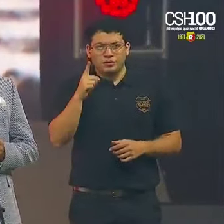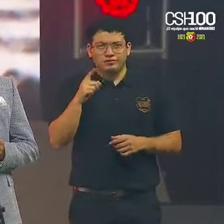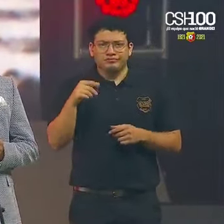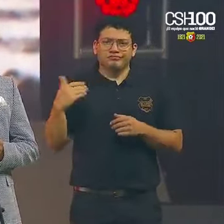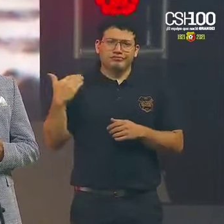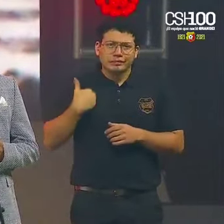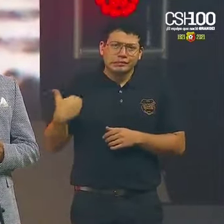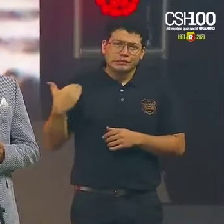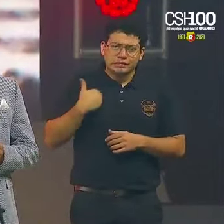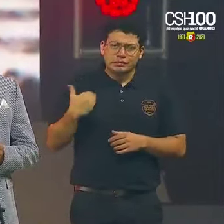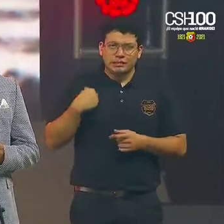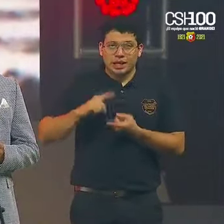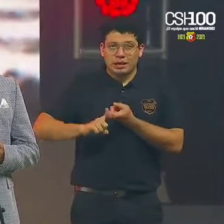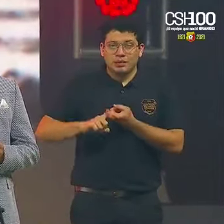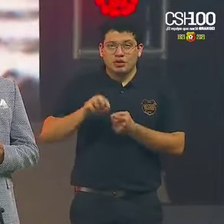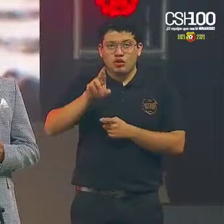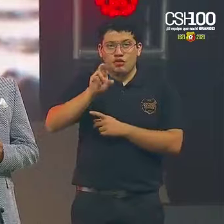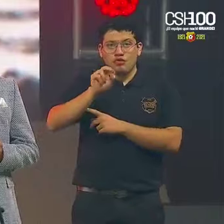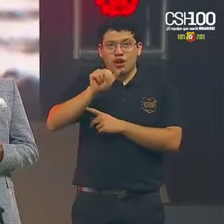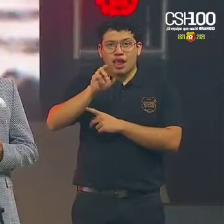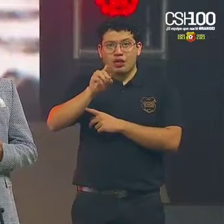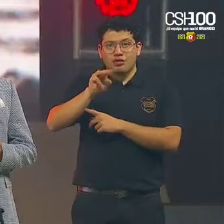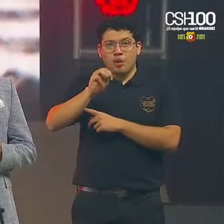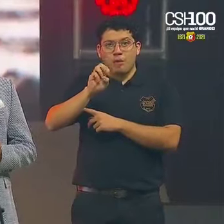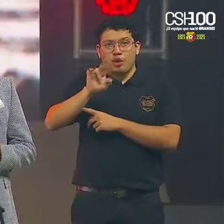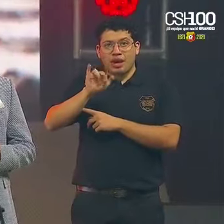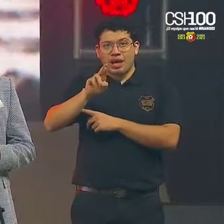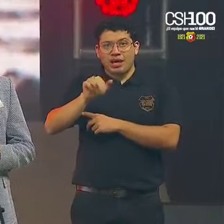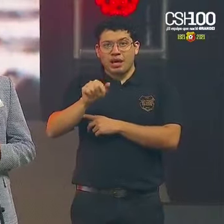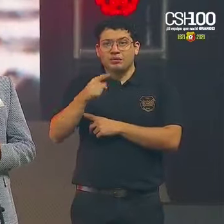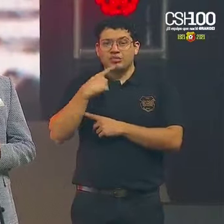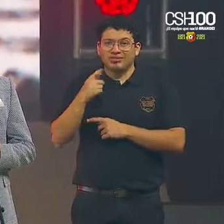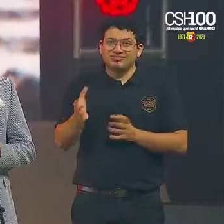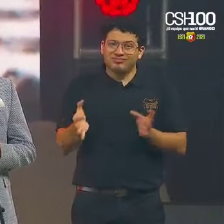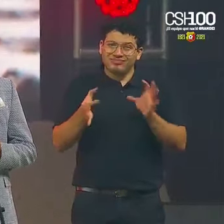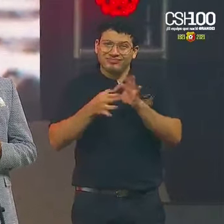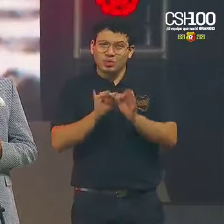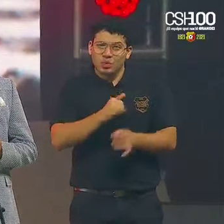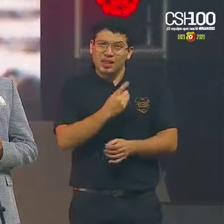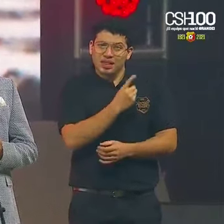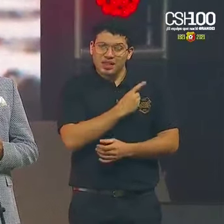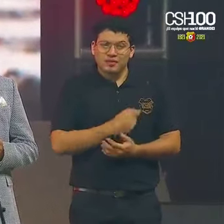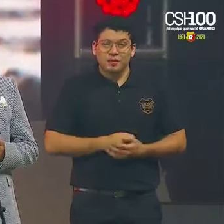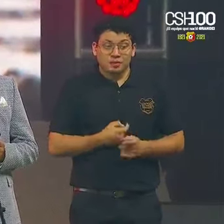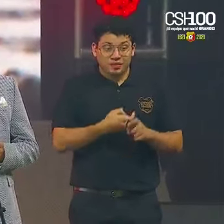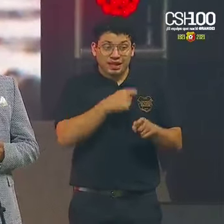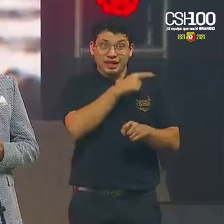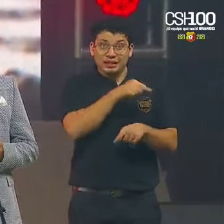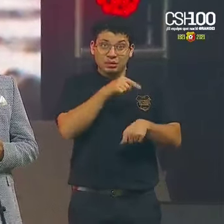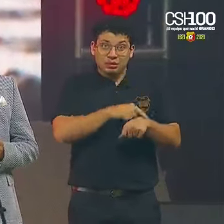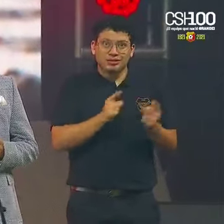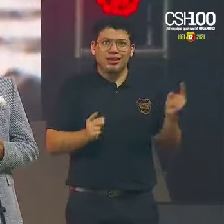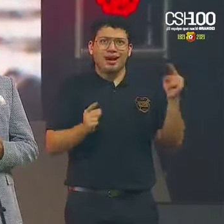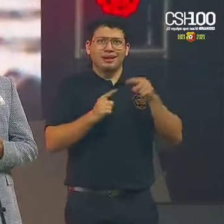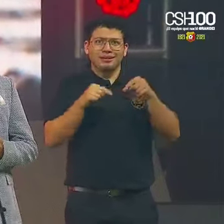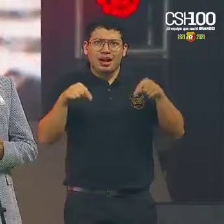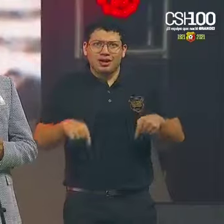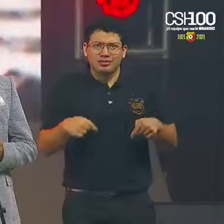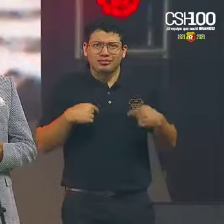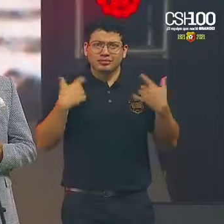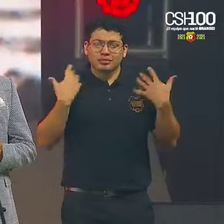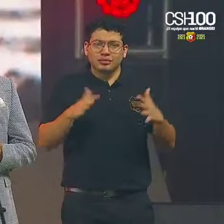de mi amigo Orlando Moreira para formar parte de la Junta Directiva. Desde ese momento hasta hoy, tengo